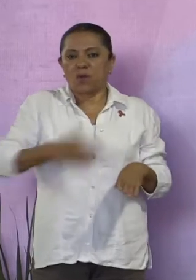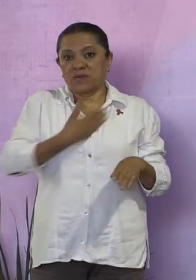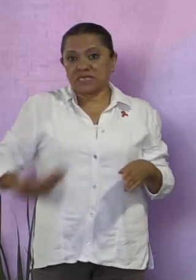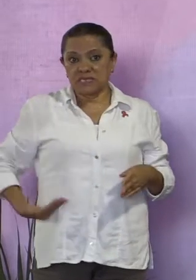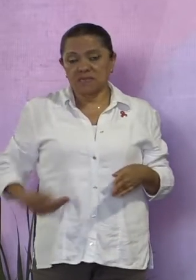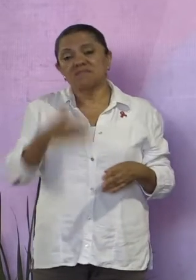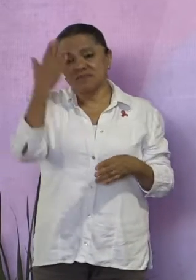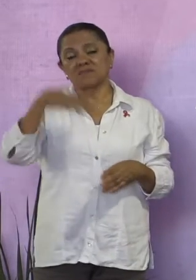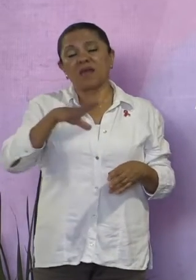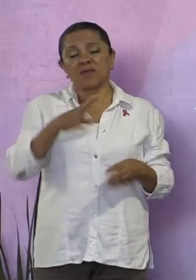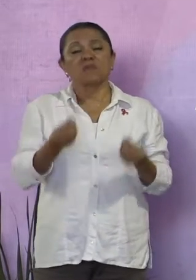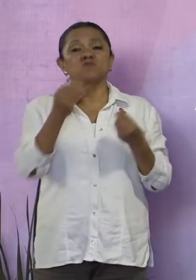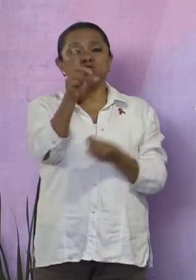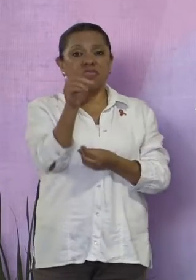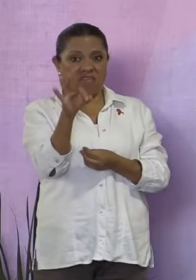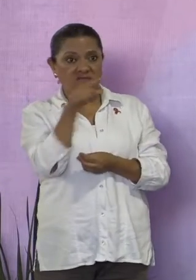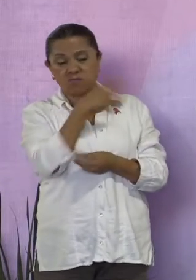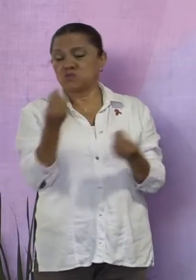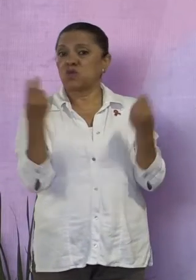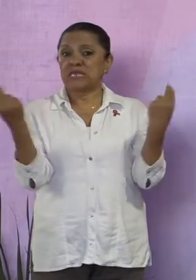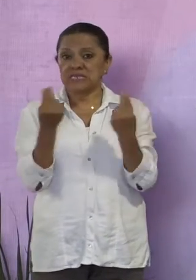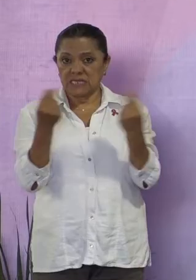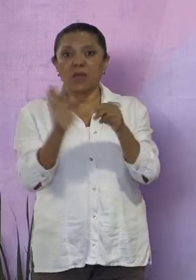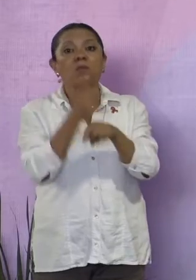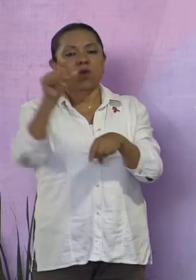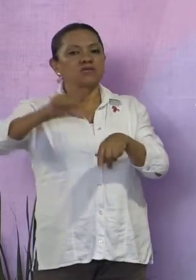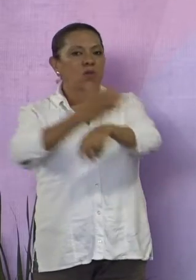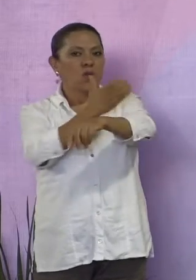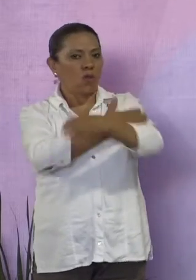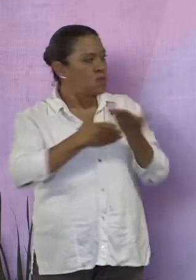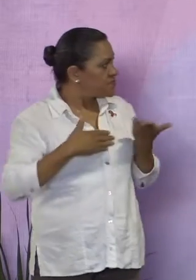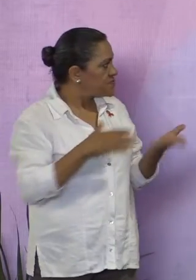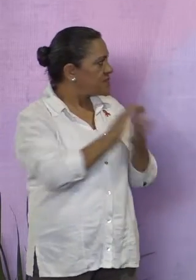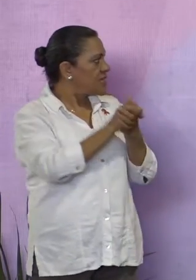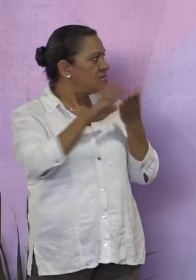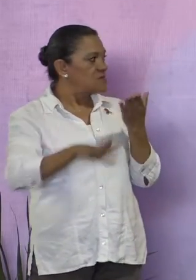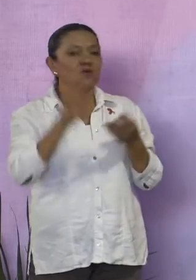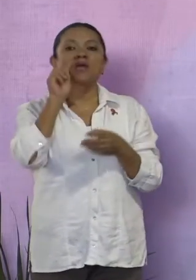muchas necesidades en el DIF, por eso hoy me acompaña mi esposa para ver todas esas necesidades.